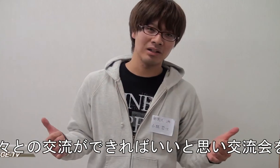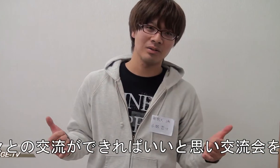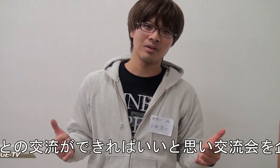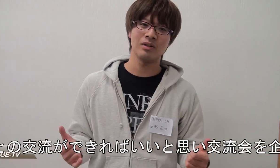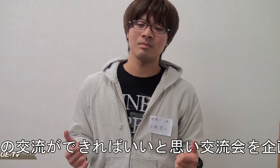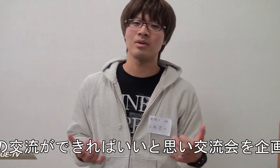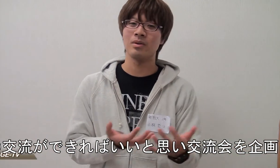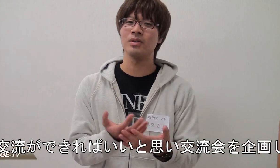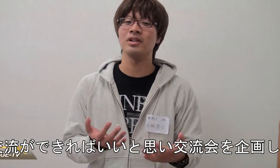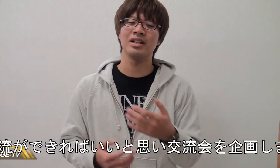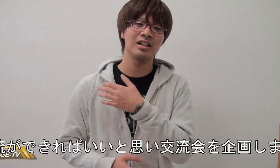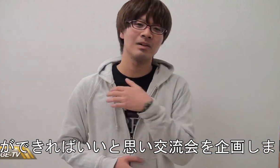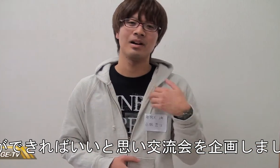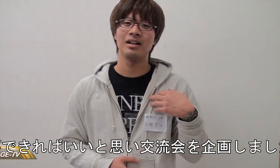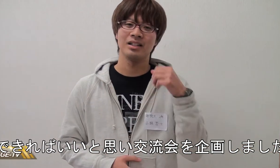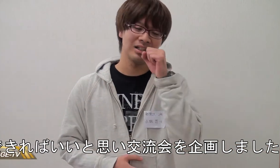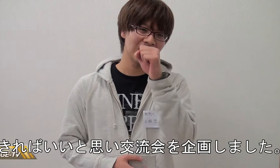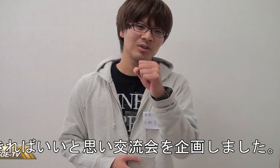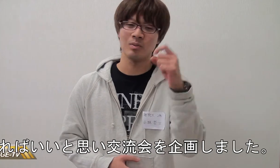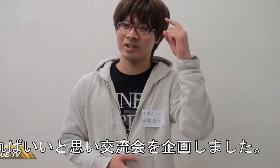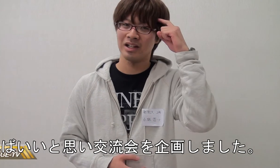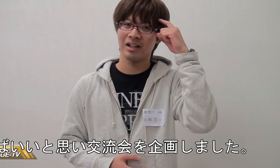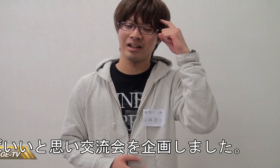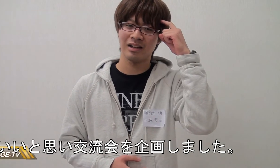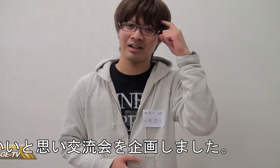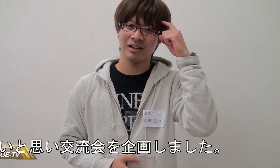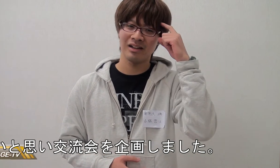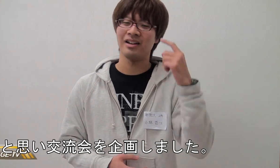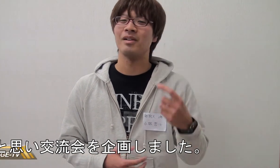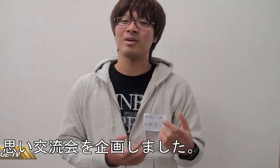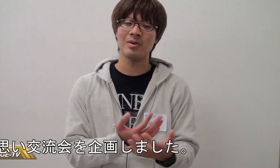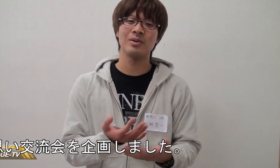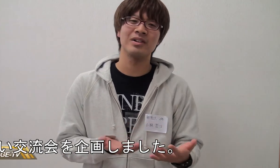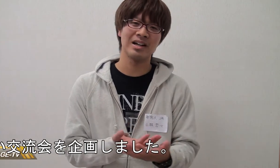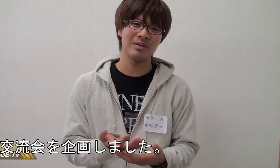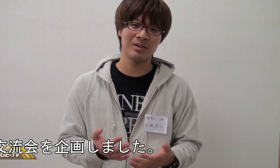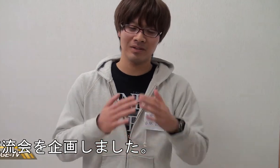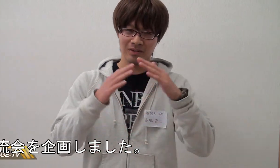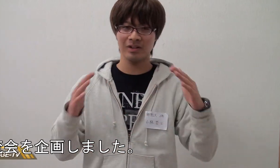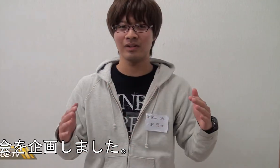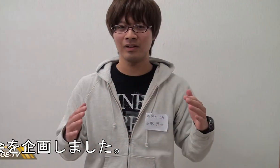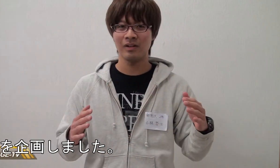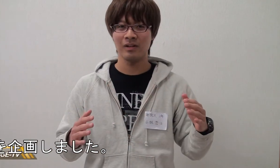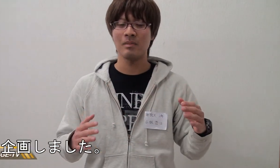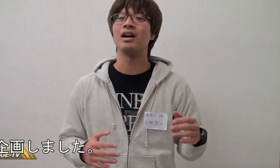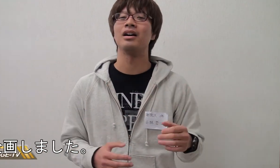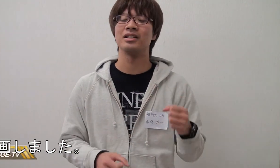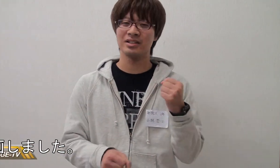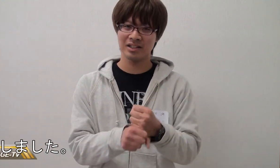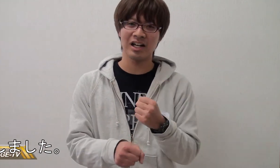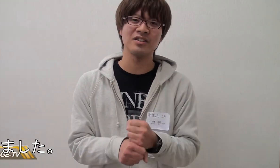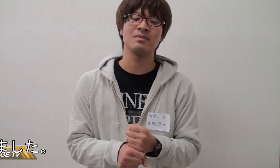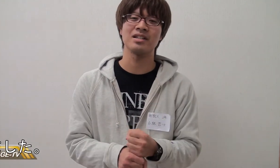と、交流ができればいいなと思って、交流会を、企画しました